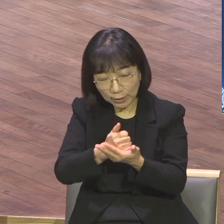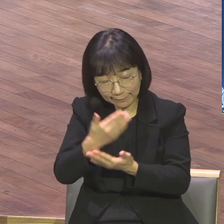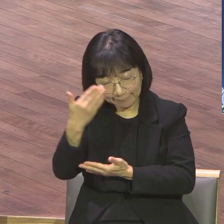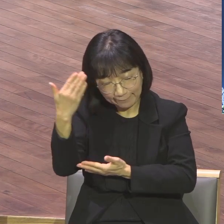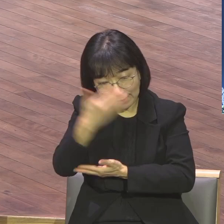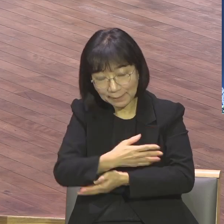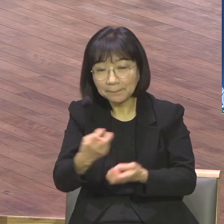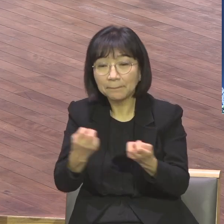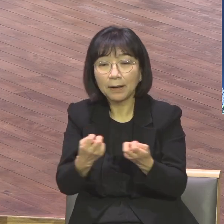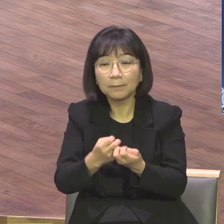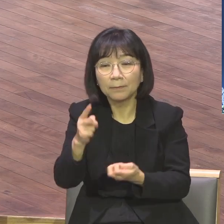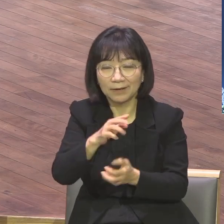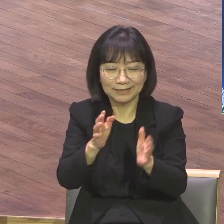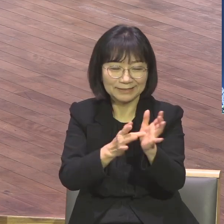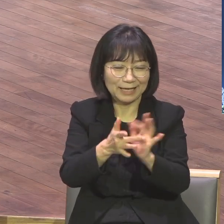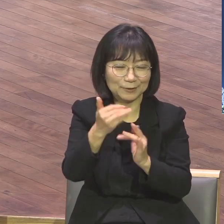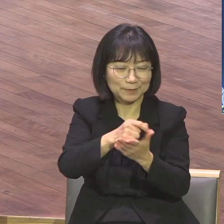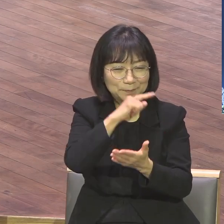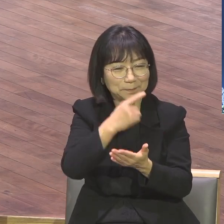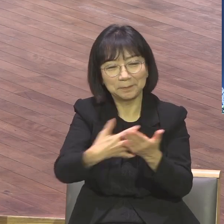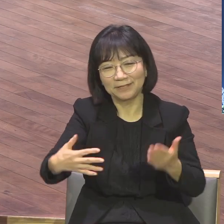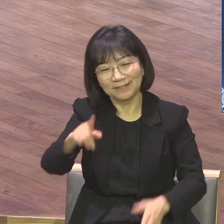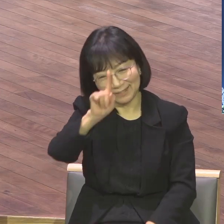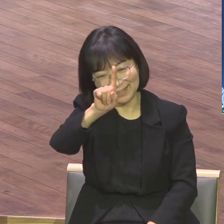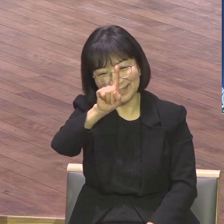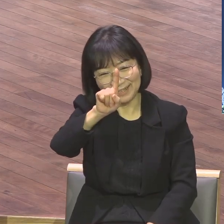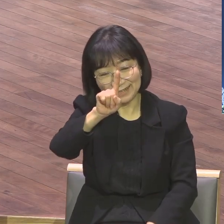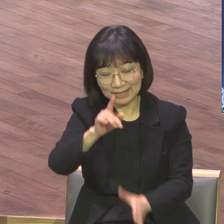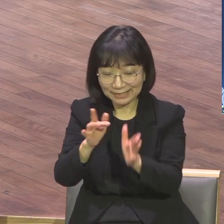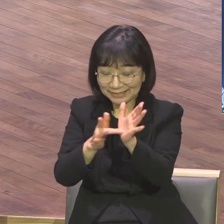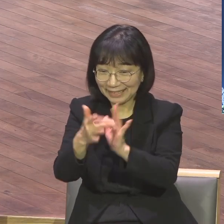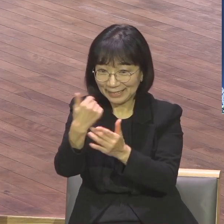예수의 피밖에 없네. 예수 믿는 순간에